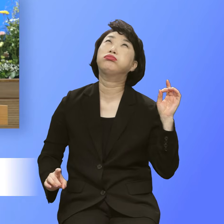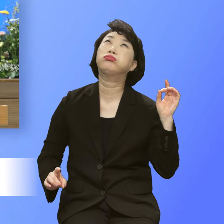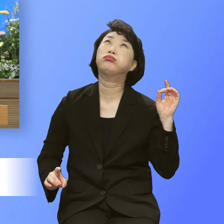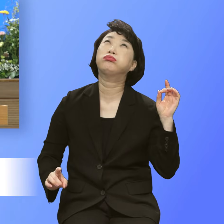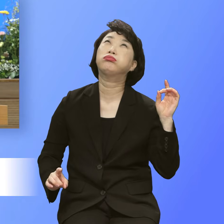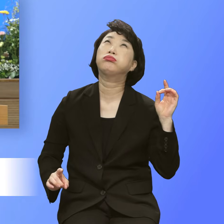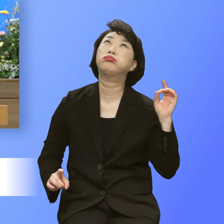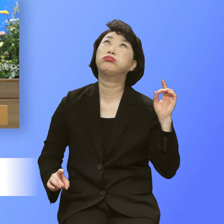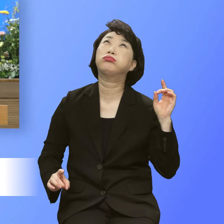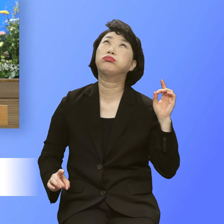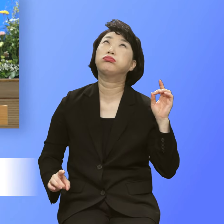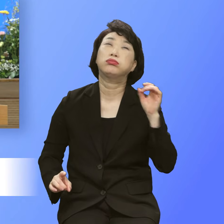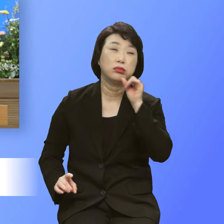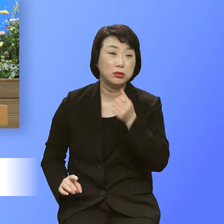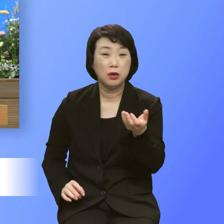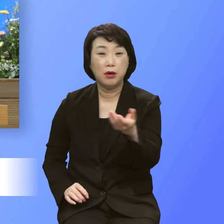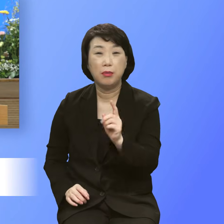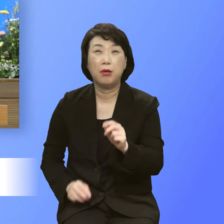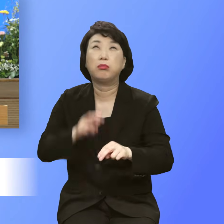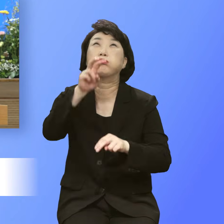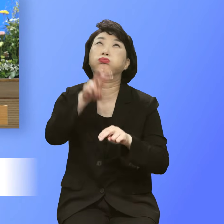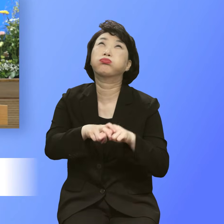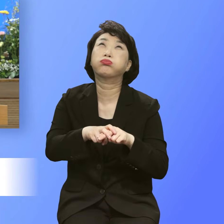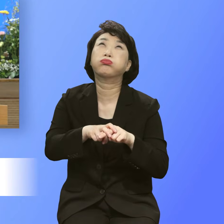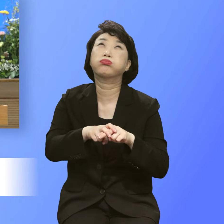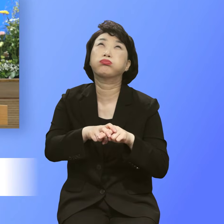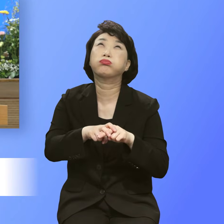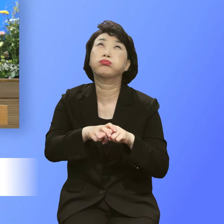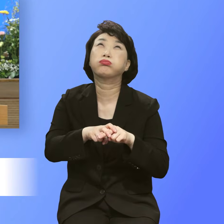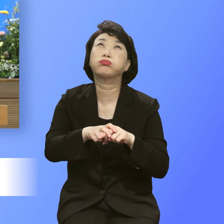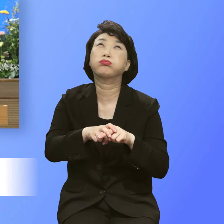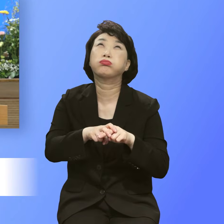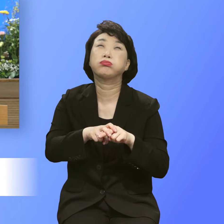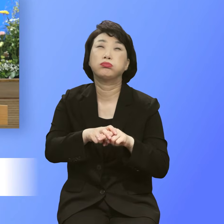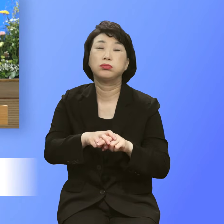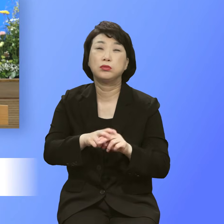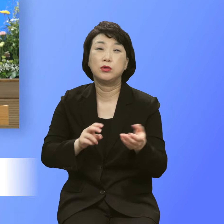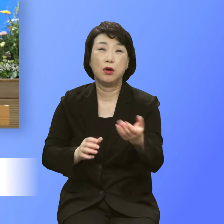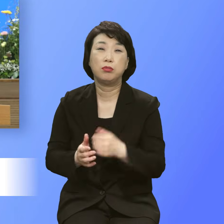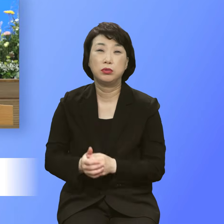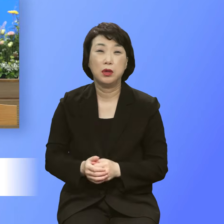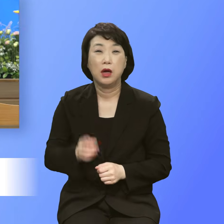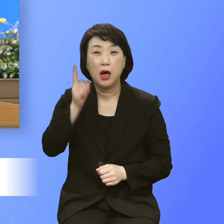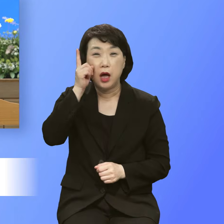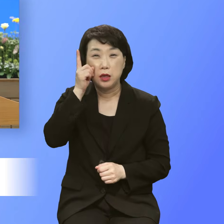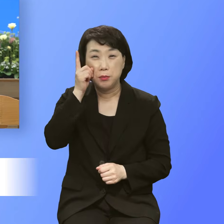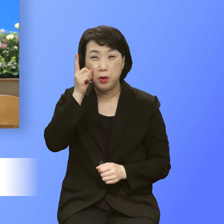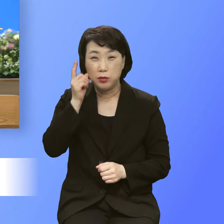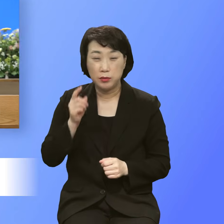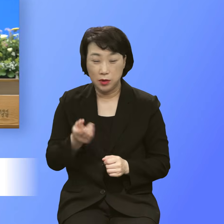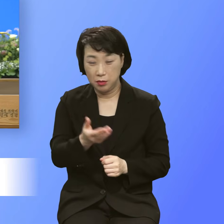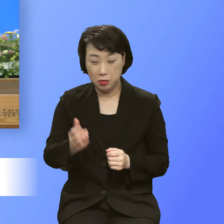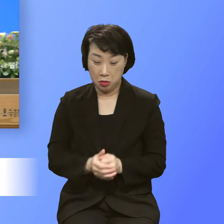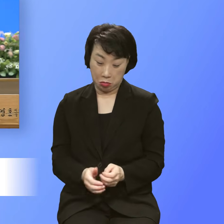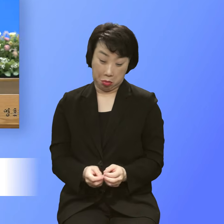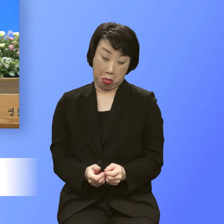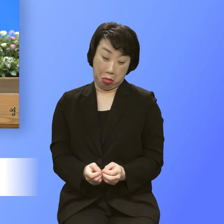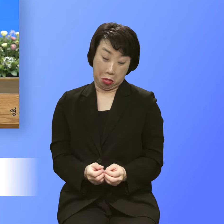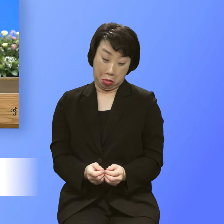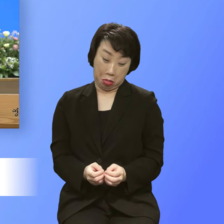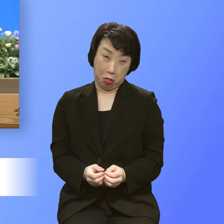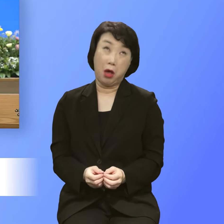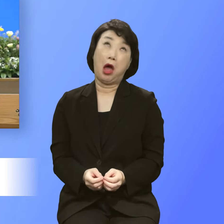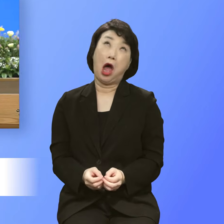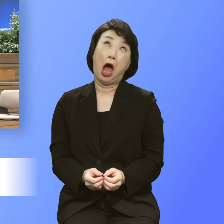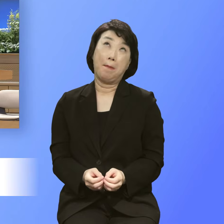우두커니 정신 나간 사람처럼 앉아서 그저 밑에다 손놓고 스마트폰을